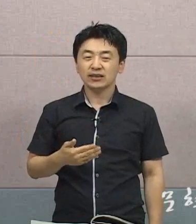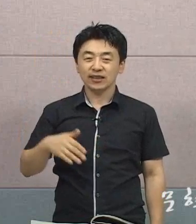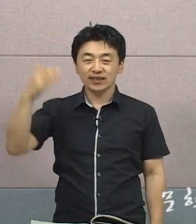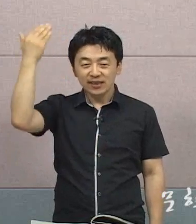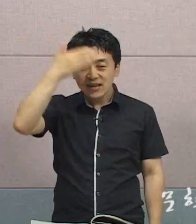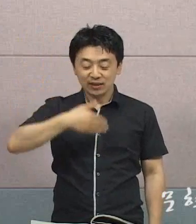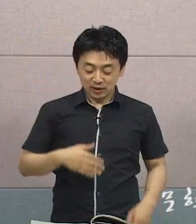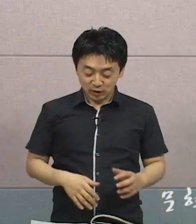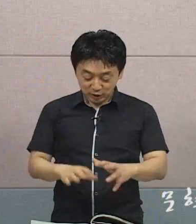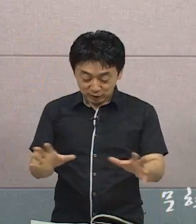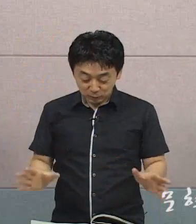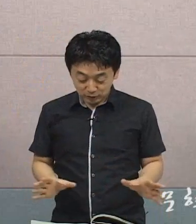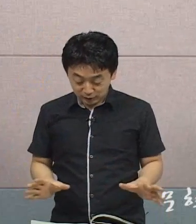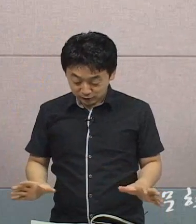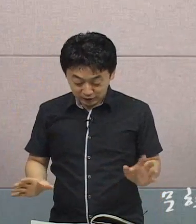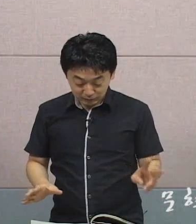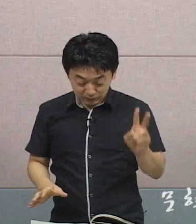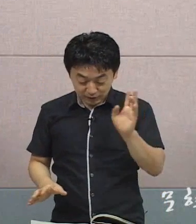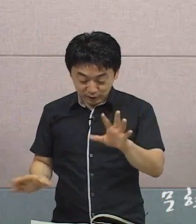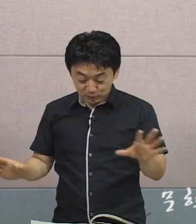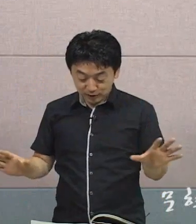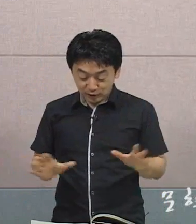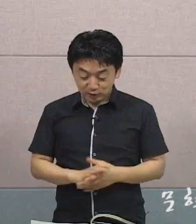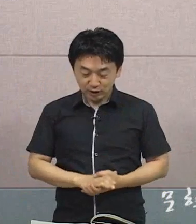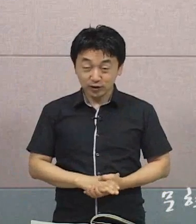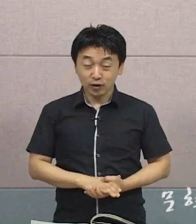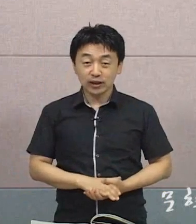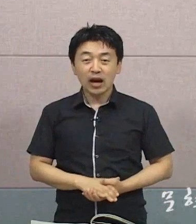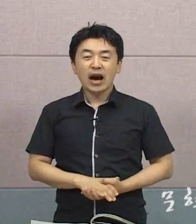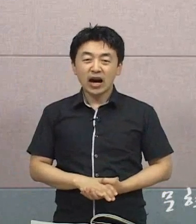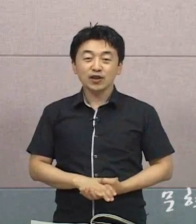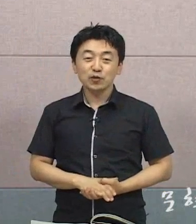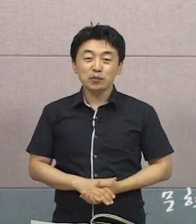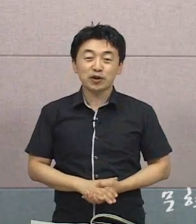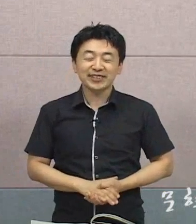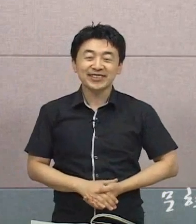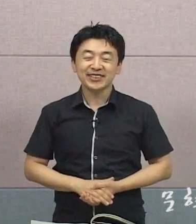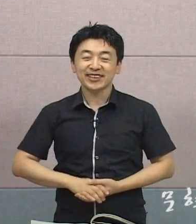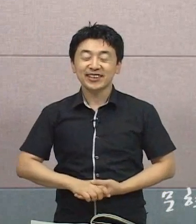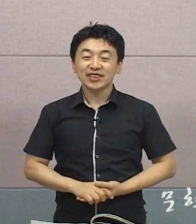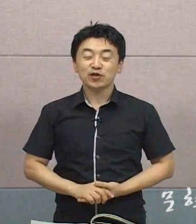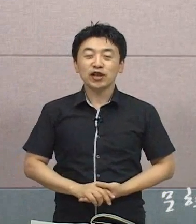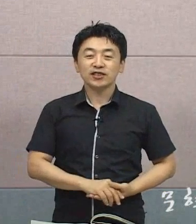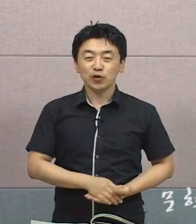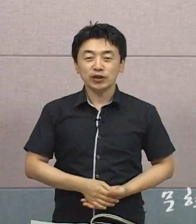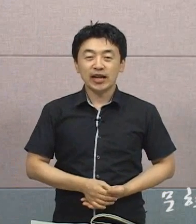예. 저는 이 모든 단어들, 24페이지, 25페이지 나오는 단어들 거의 다, 이걸로 외워버렸거든요. 예. 근데 뉘앙스가